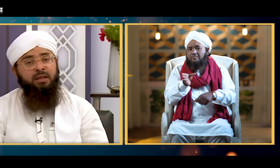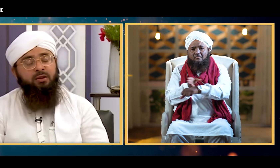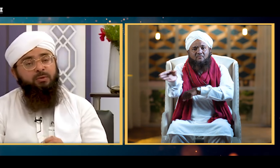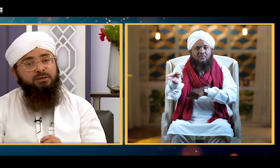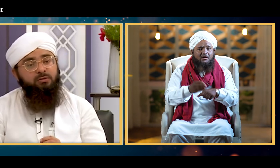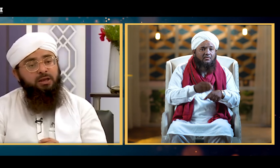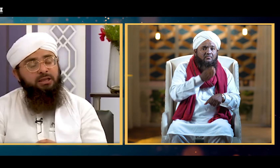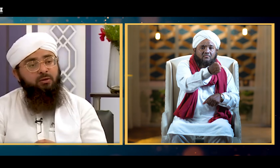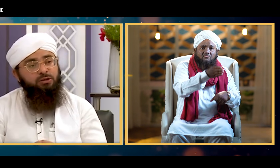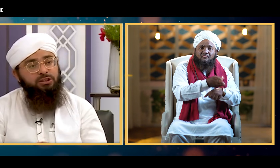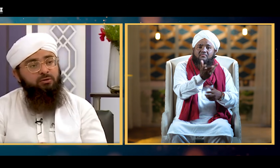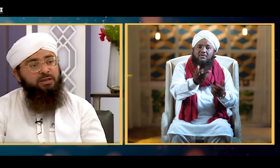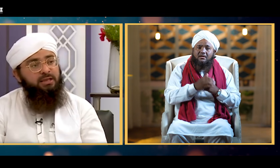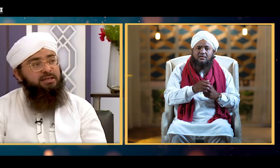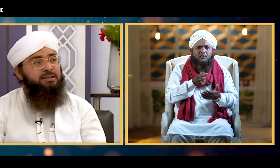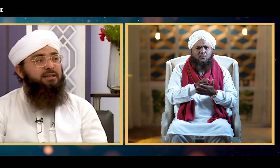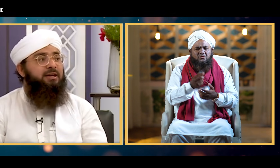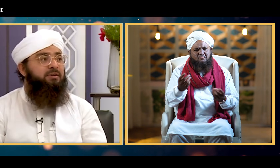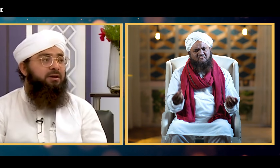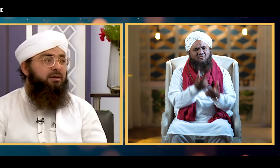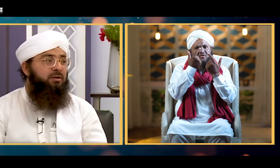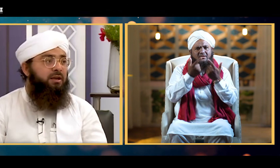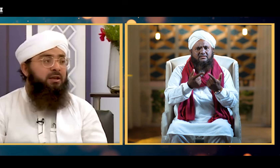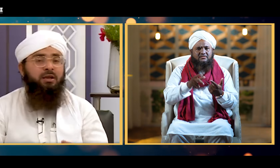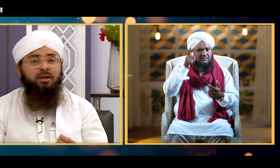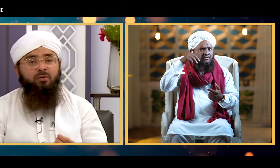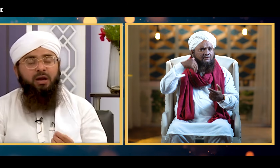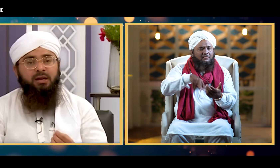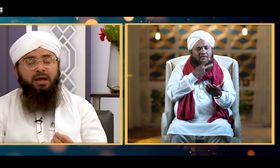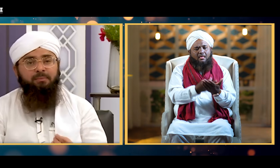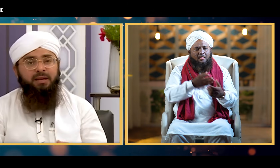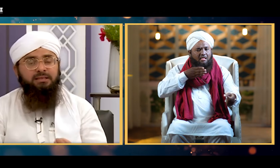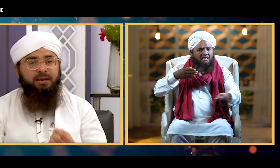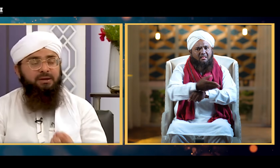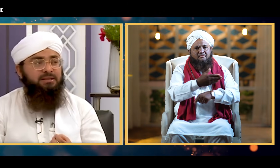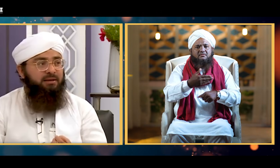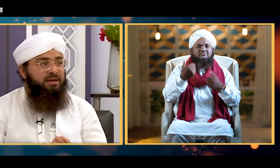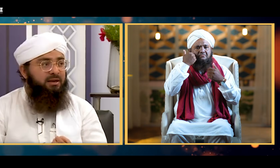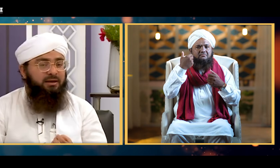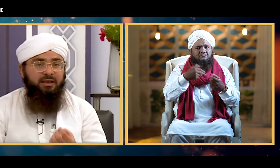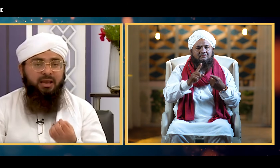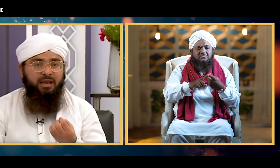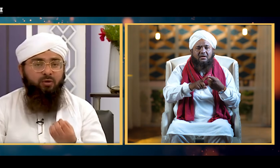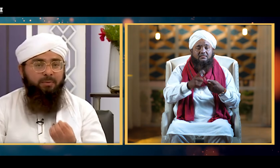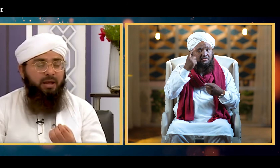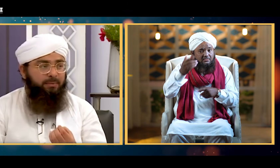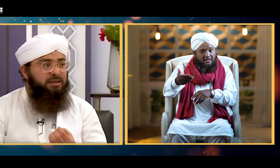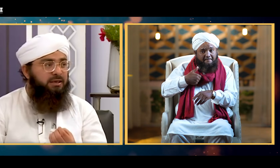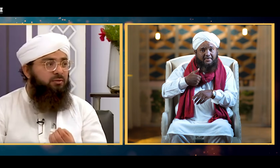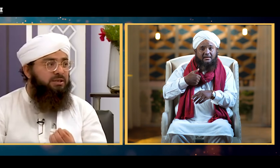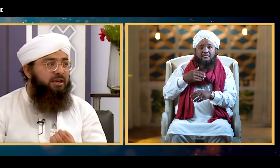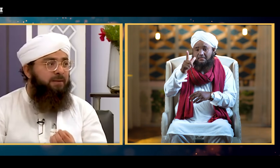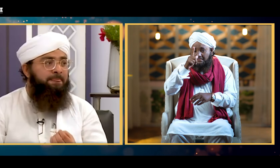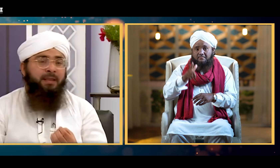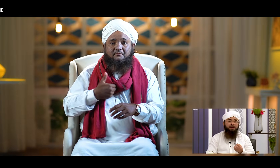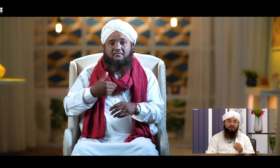ہیں، تو بس ان کی کوشش یہ ہوتی ہے کہ جلد سے جلد جانور ٹھنڈا ہو جائے۔ تو اگر آپ پہلے سے اپنا ذہن بنا کے رکھیں گے، ایک تو آپ کا اپنا ذہن